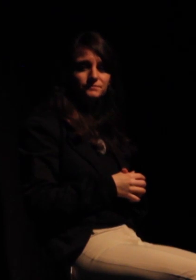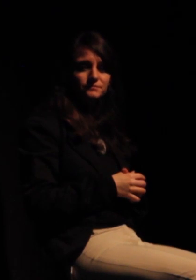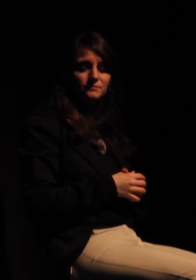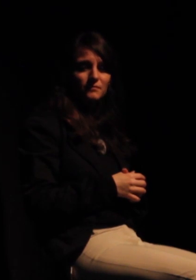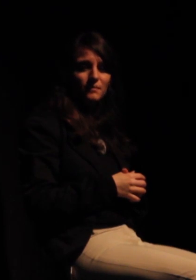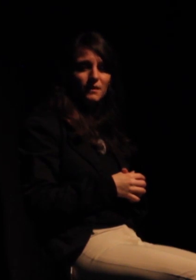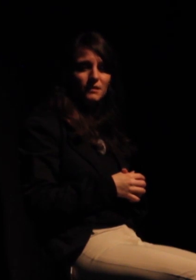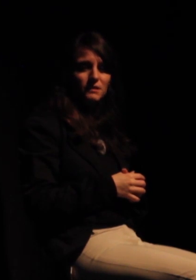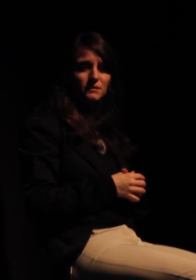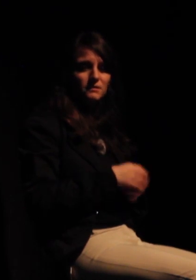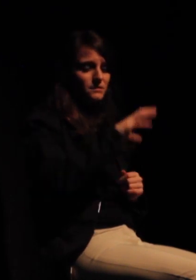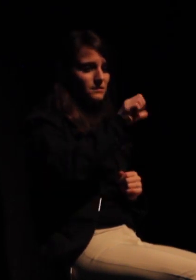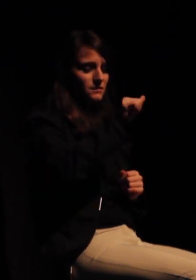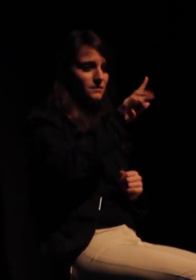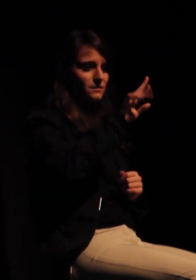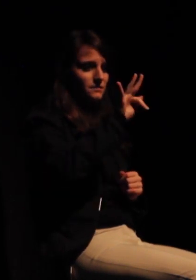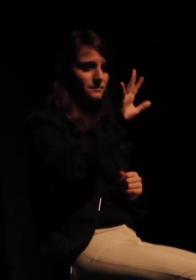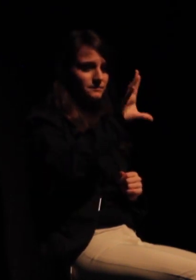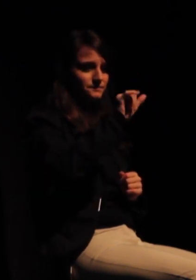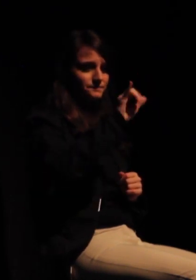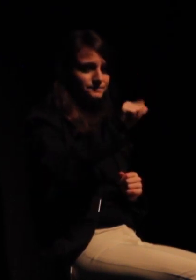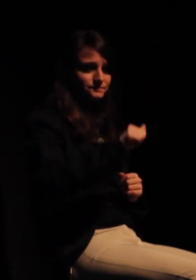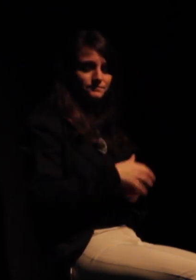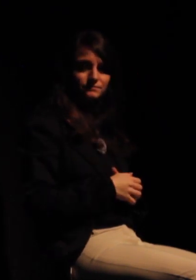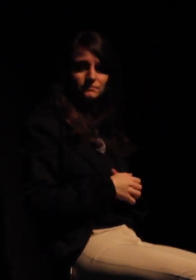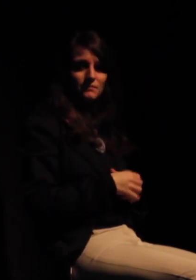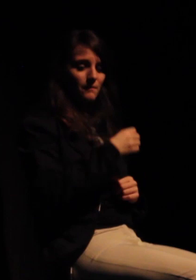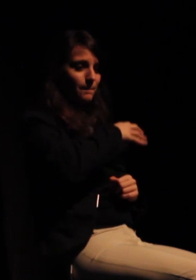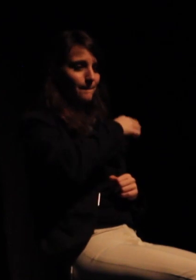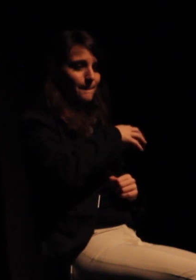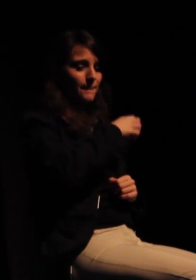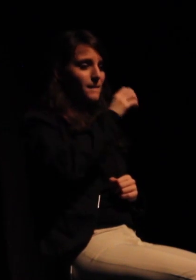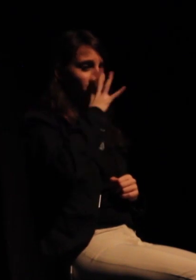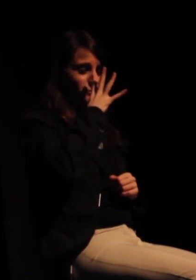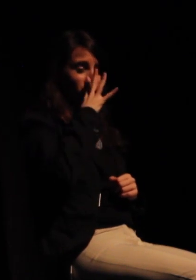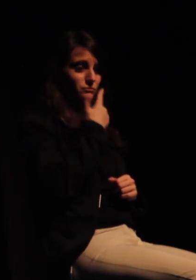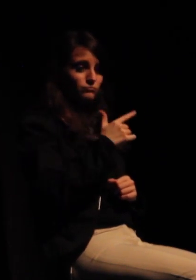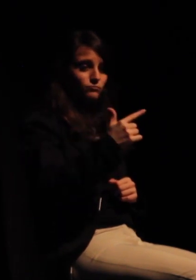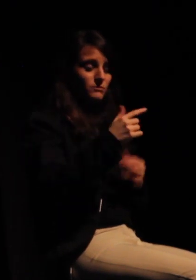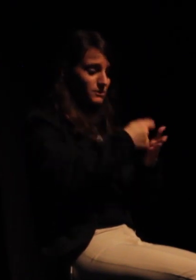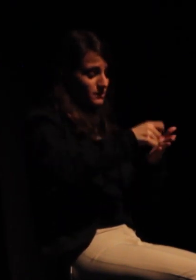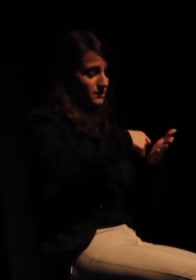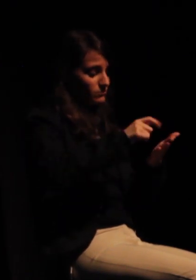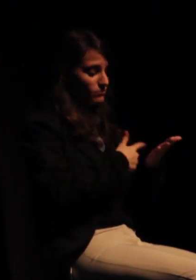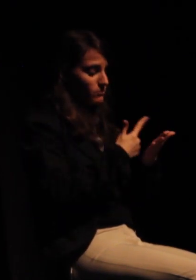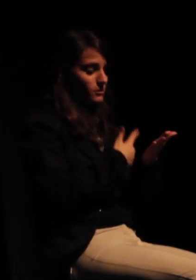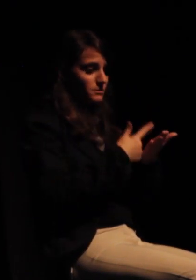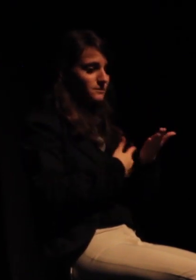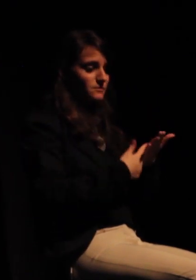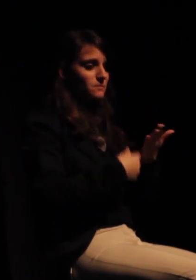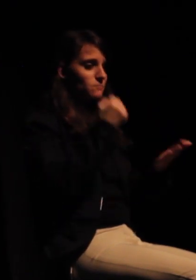que se o Kafka tivesse medo do absurdo, ele nunca teria escrito um livro